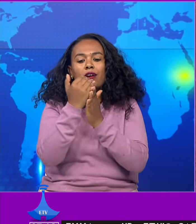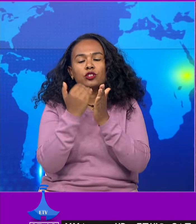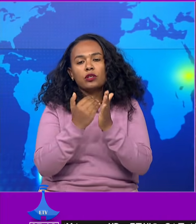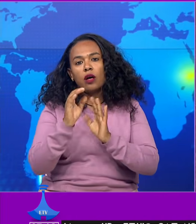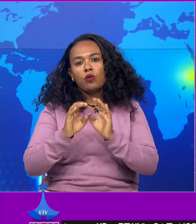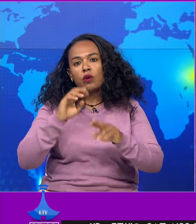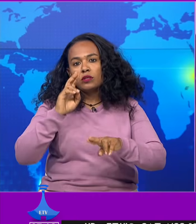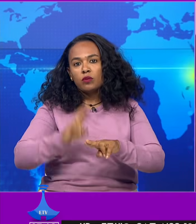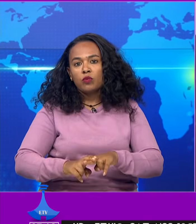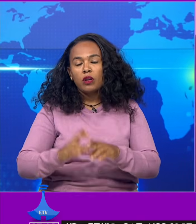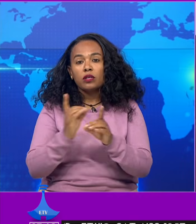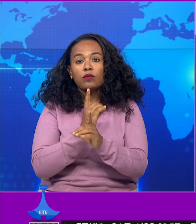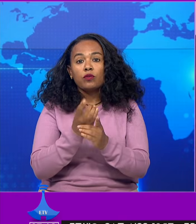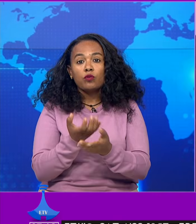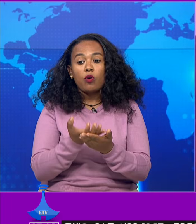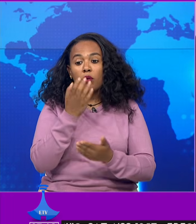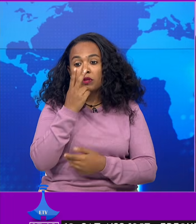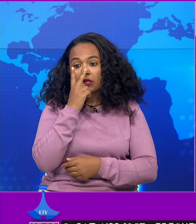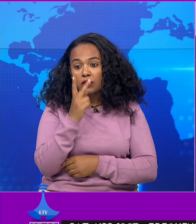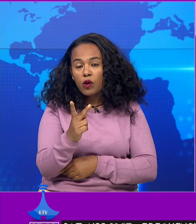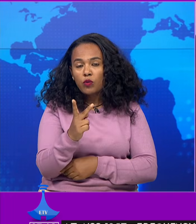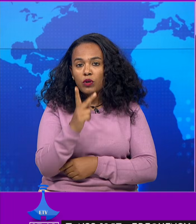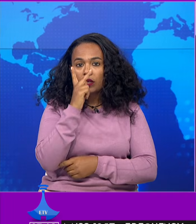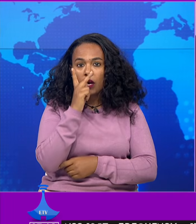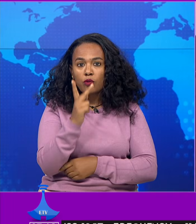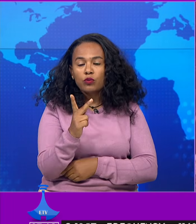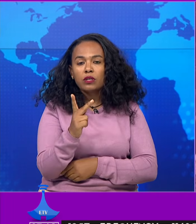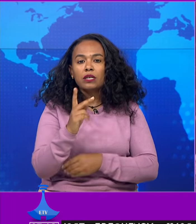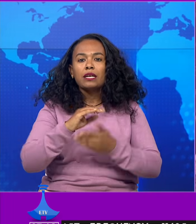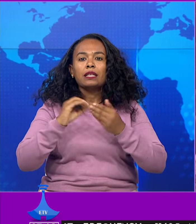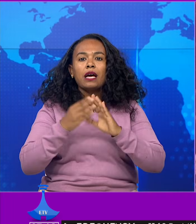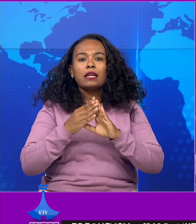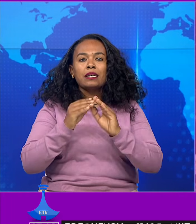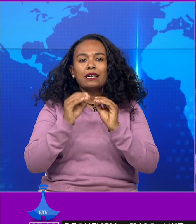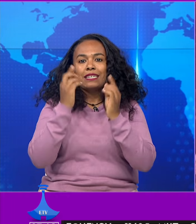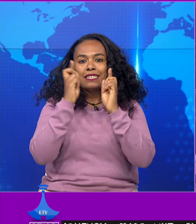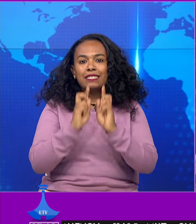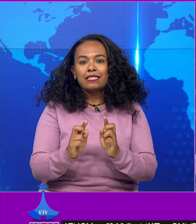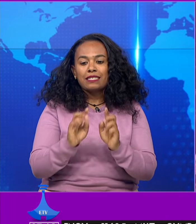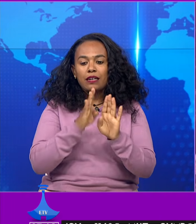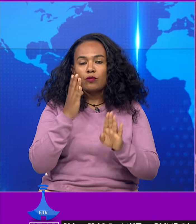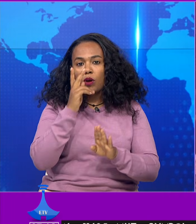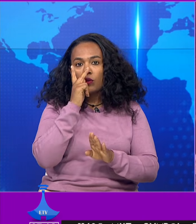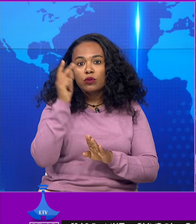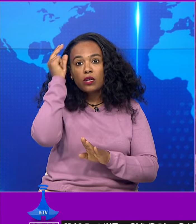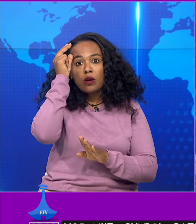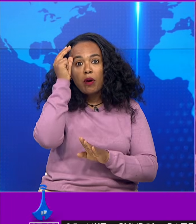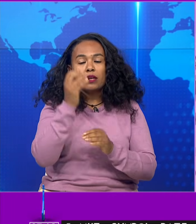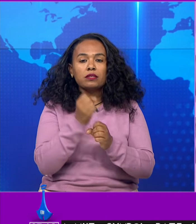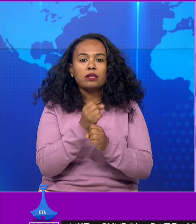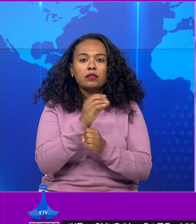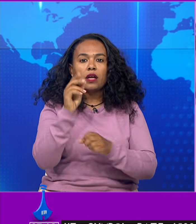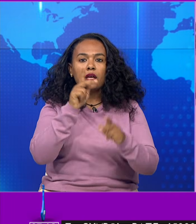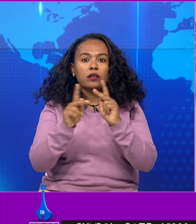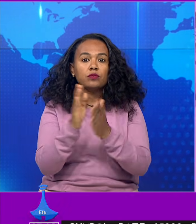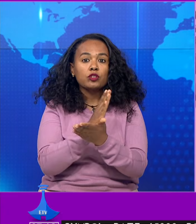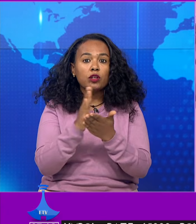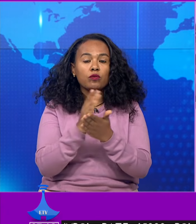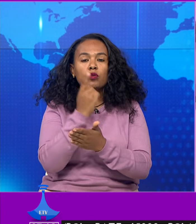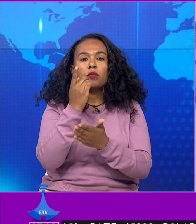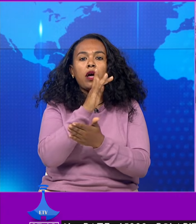አስቀምጧል። የተፈጥሮ ሀብትን ሲመለከቱ የታዘቡትን፣ የታሪክ ቅርስን ሲገልጡ ያዩትን፣ የባህል እሴትንና የሕዝብ ተሳትፎን